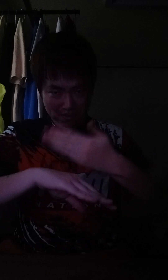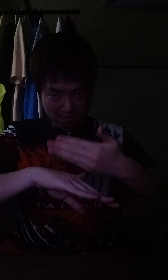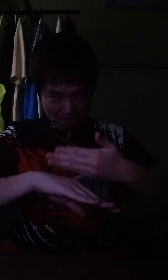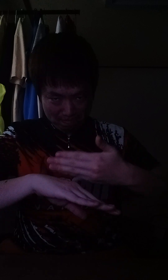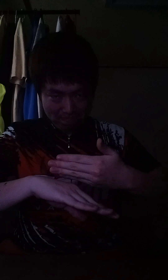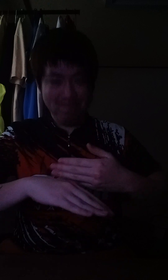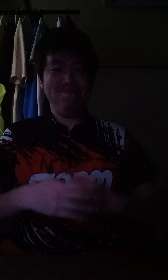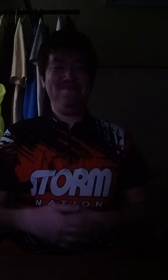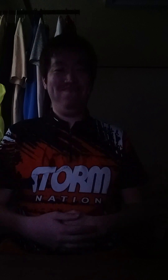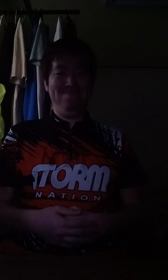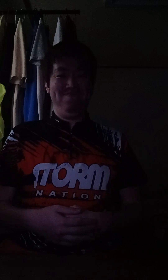감사합니다.